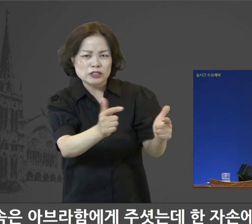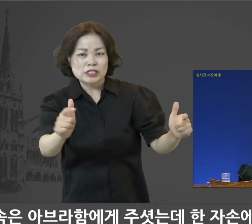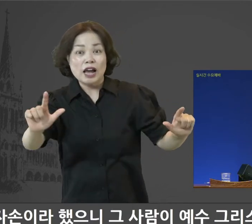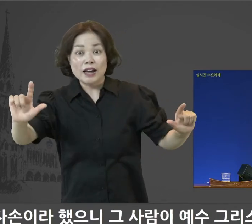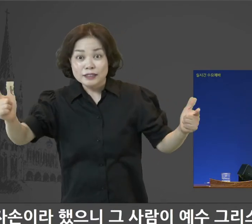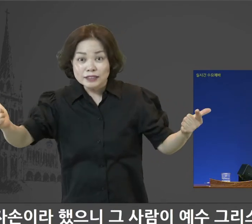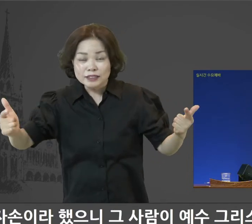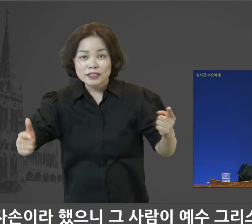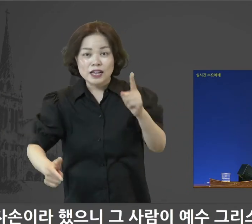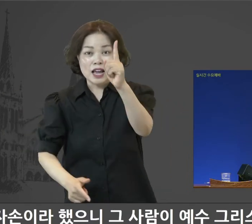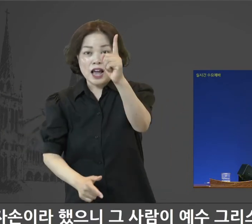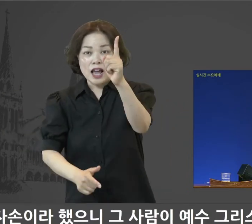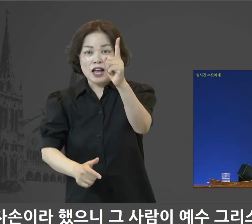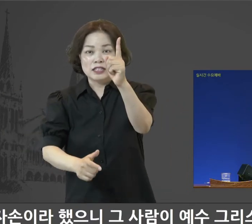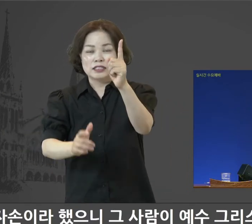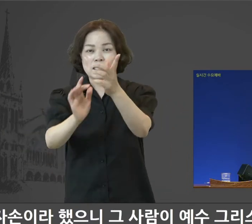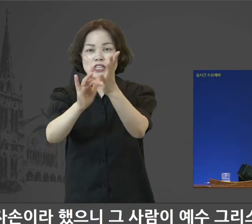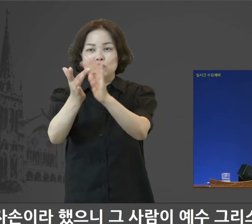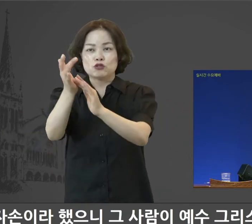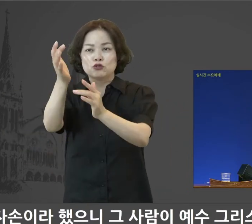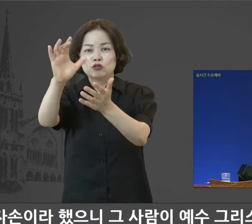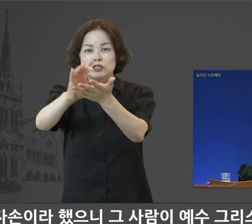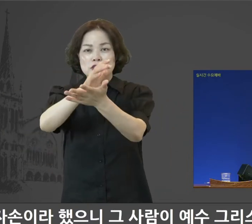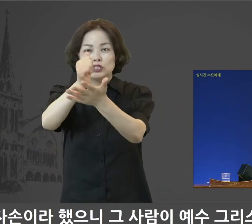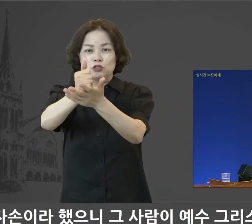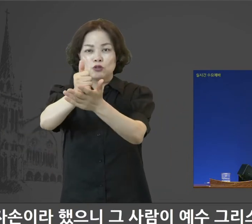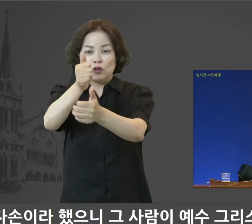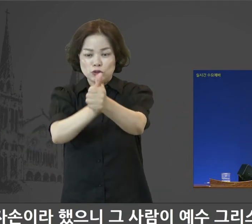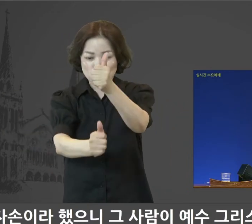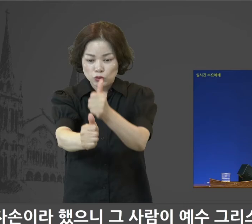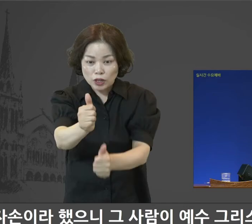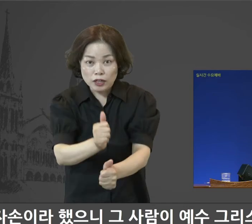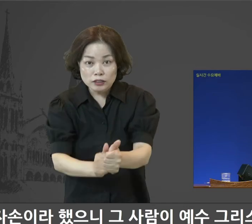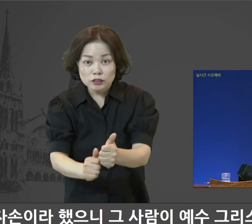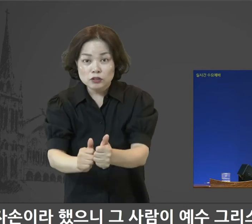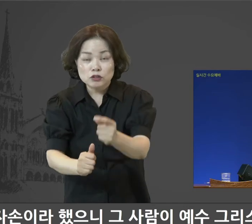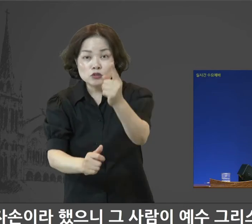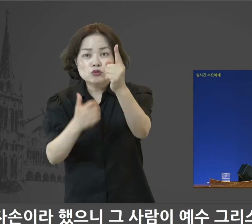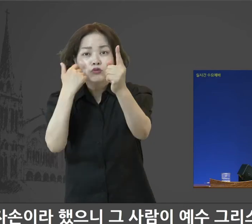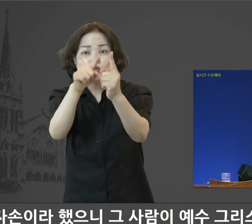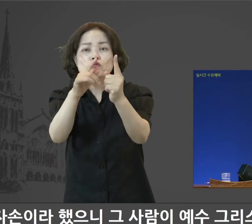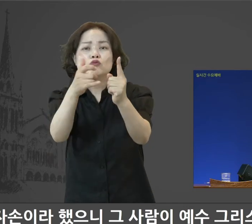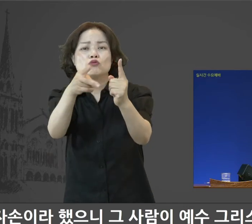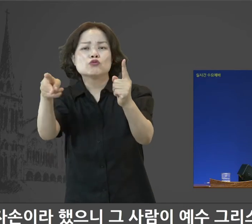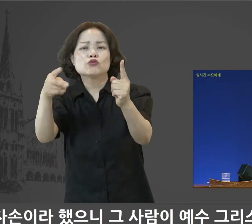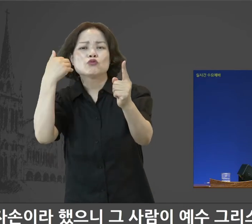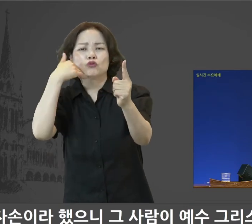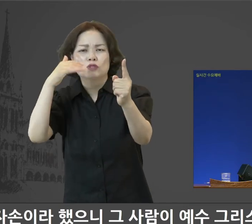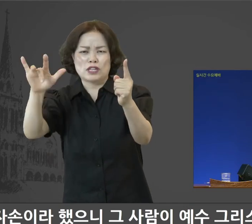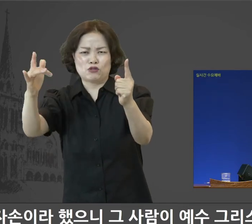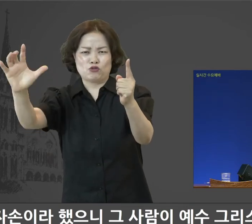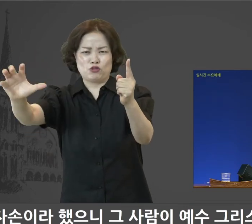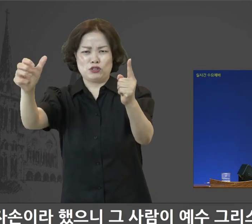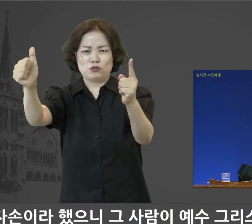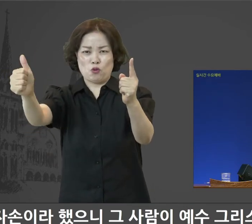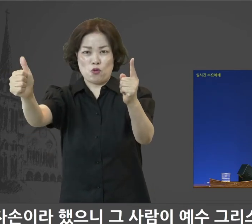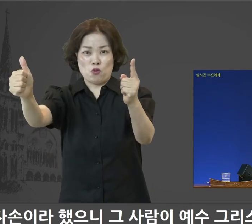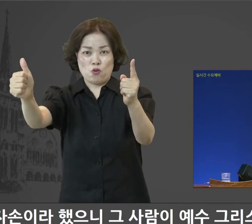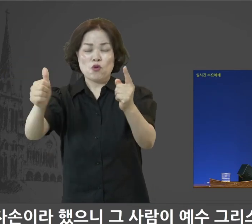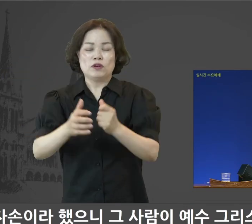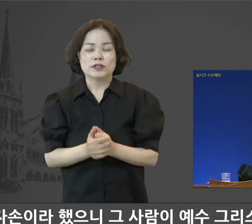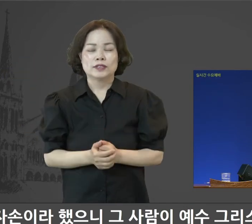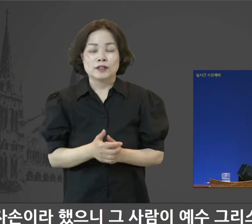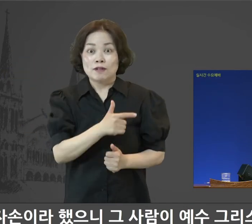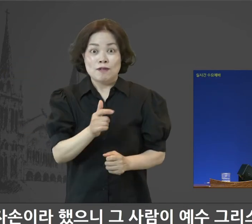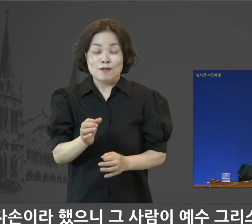아니라 한 씨, 한 후손, 스페르마, 단수로 얘기했는데 그분이 누구냐? 바로 예수 그리스도다라고 이야기하는 거죠. 여러분